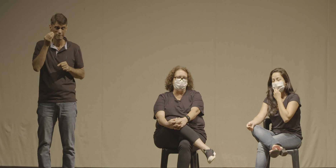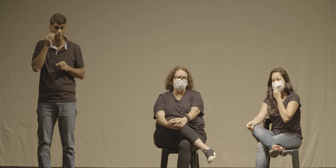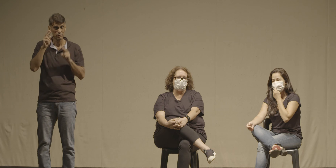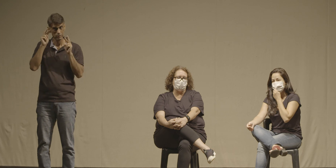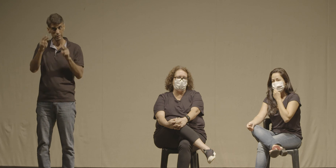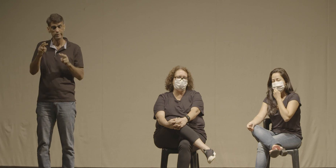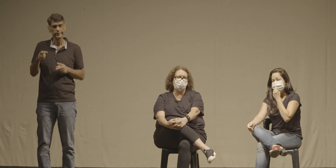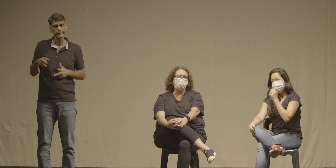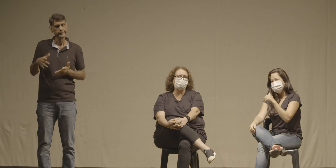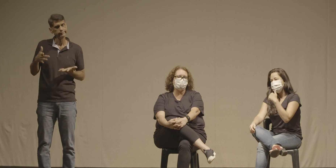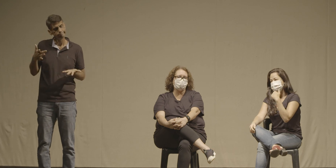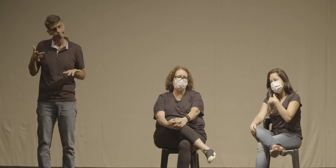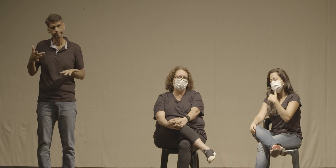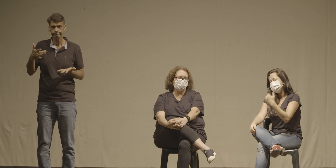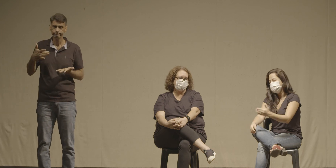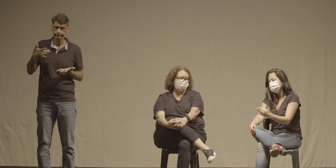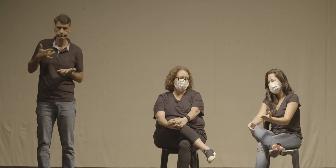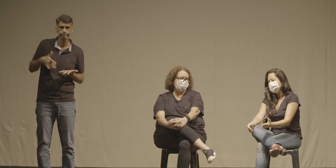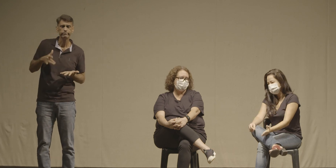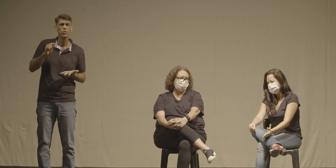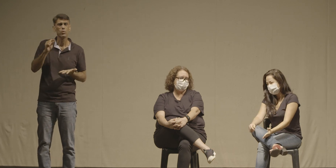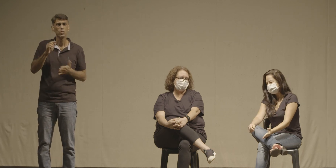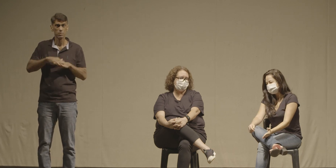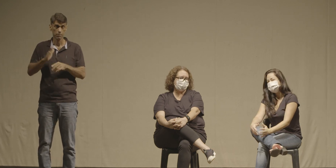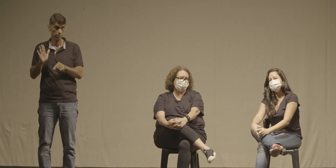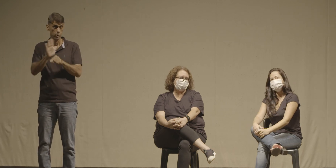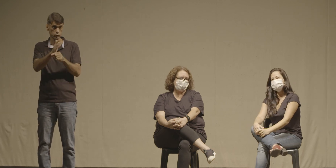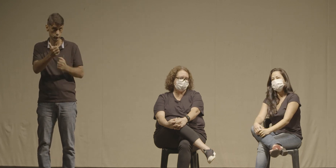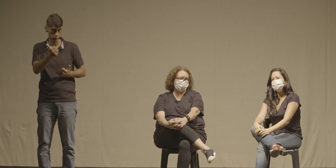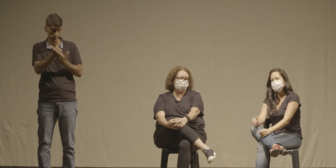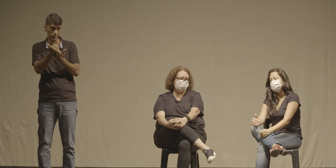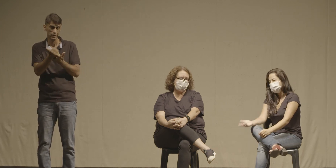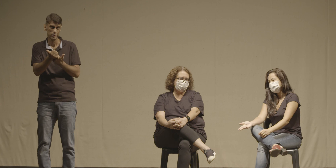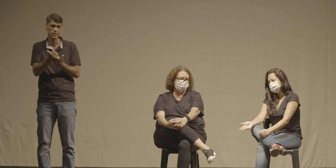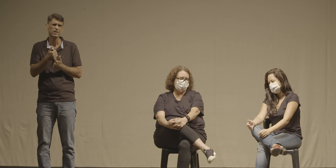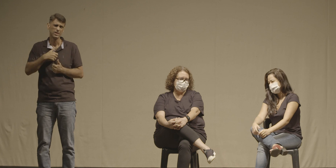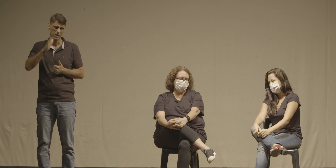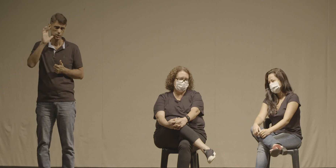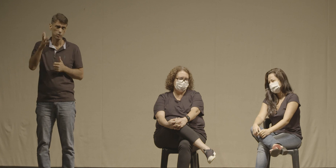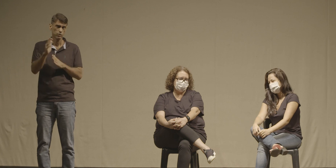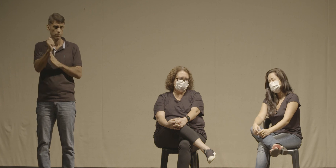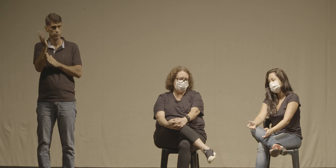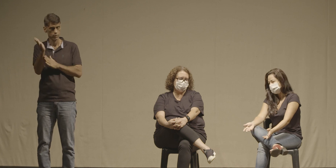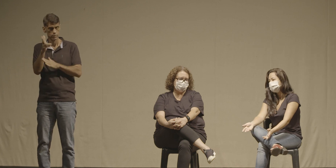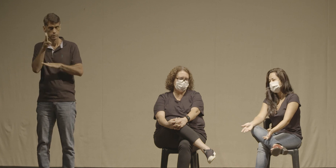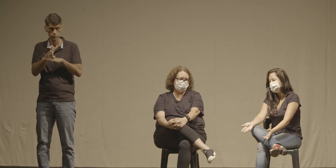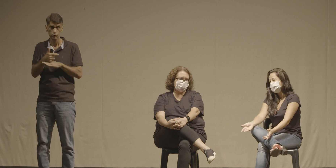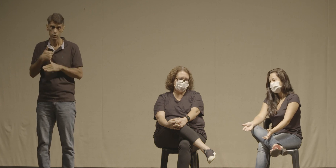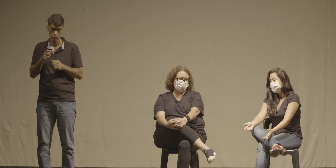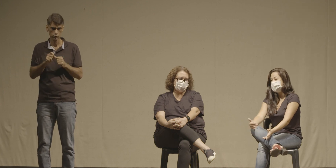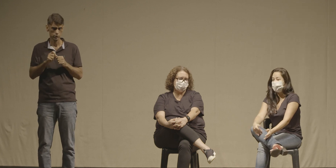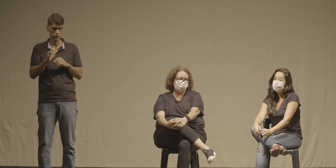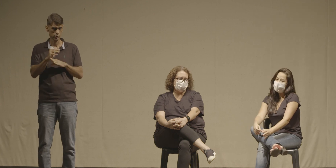olhar benigno e entende que pode ter sido para ajudar e resolve isso fora do set, que foi o que eu